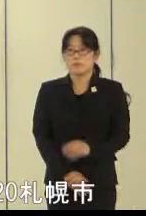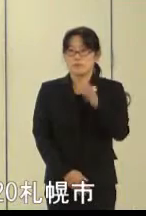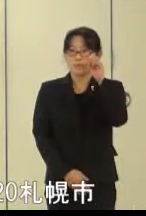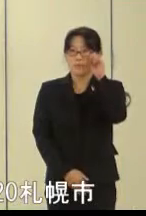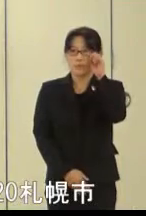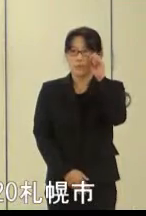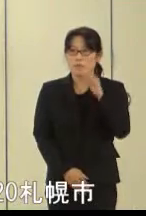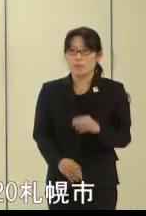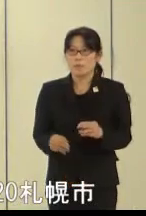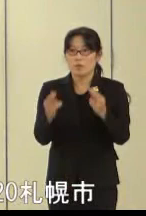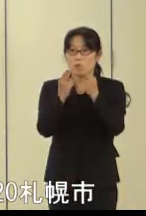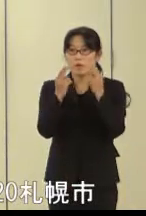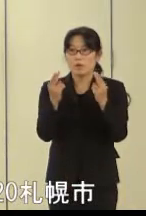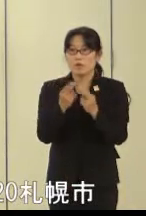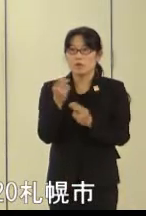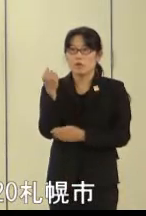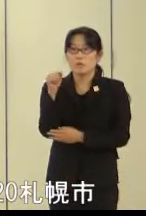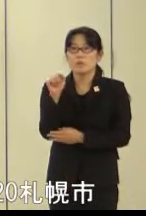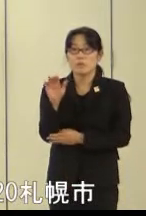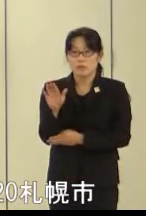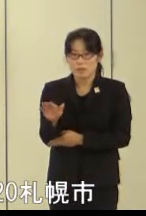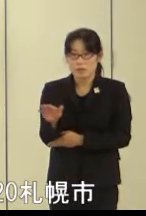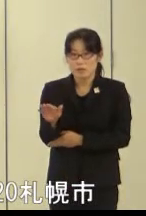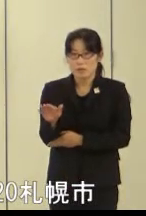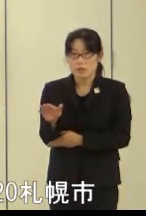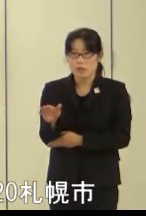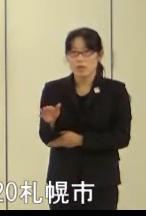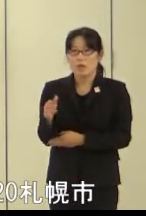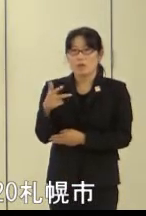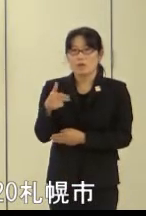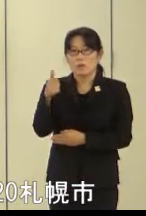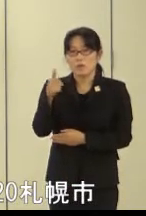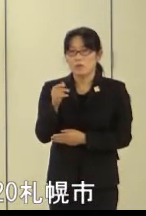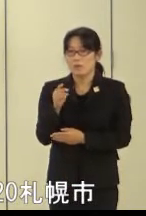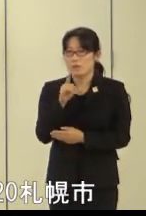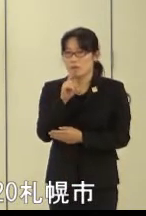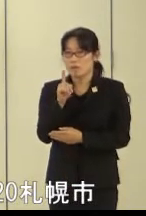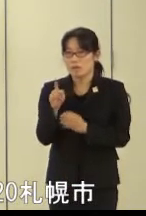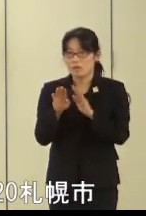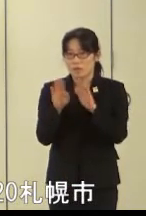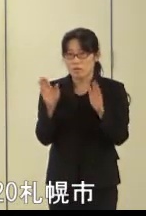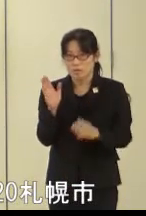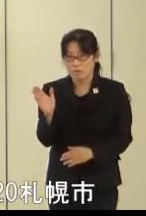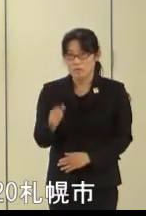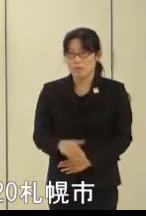幹事社の北海道新聞ですそれが主張の方から冒頭をよろしくお願い致します